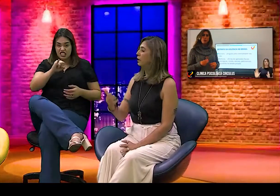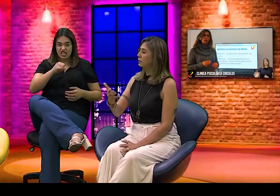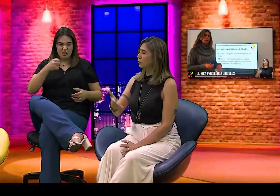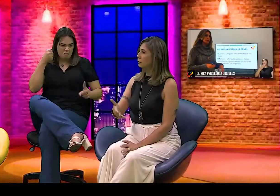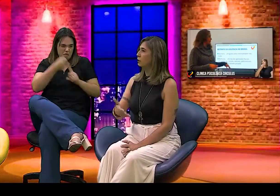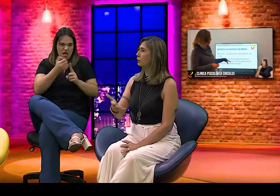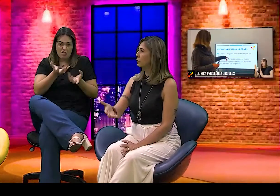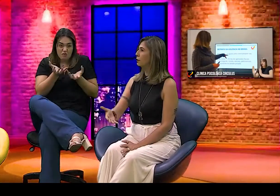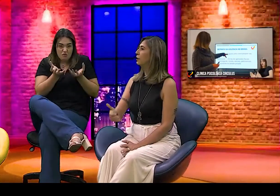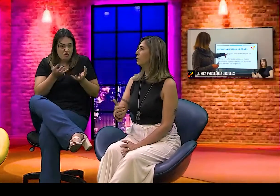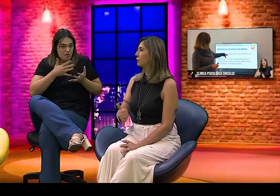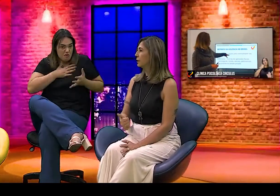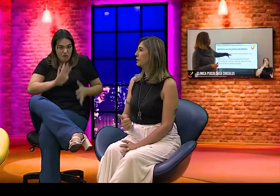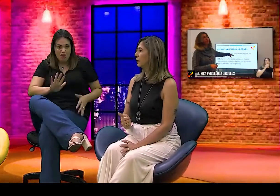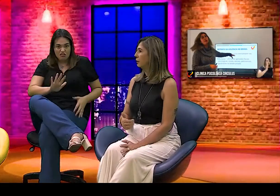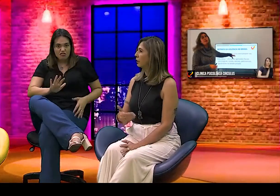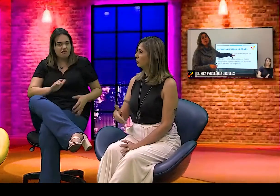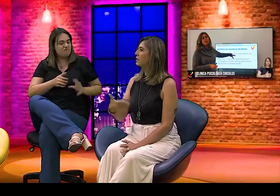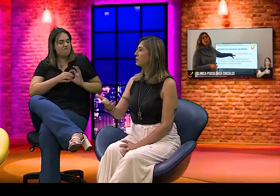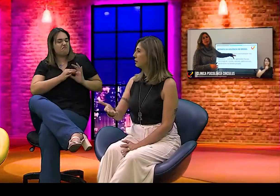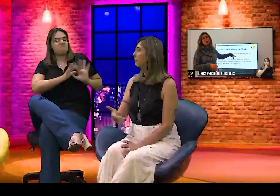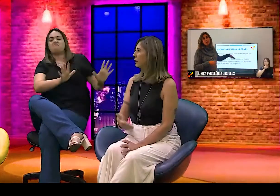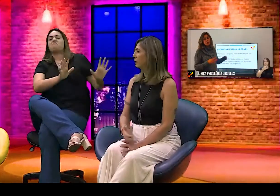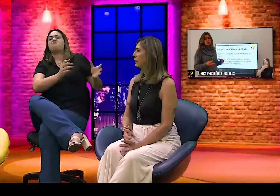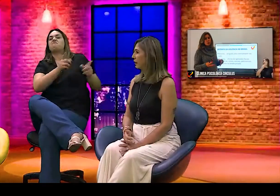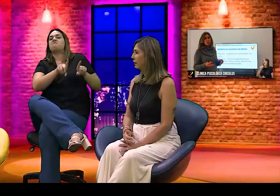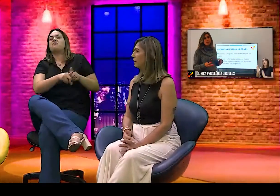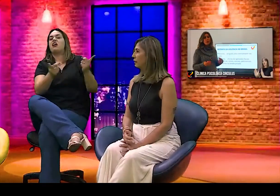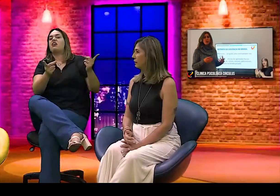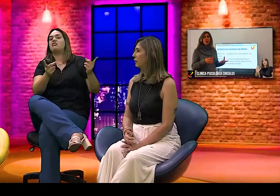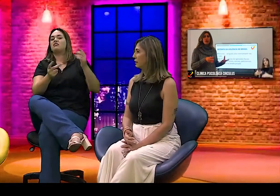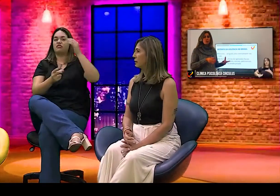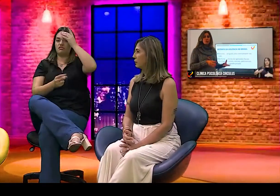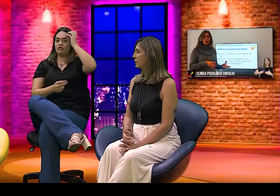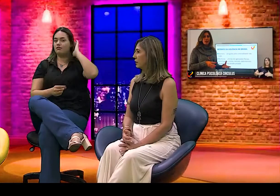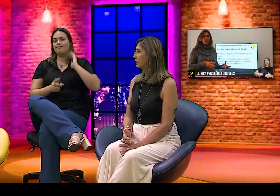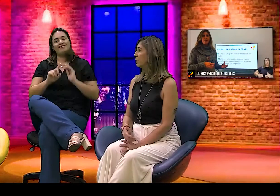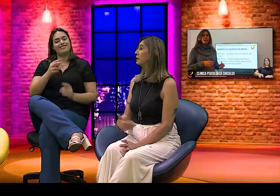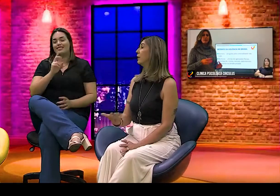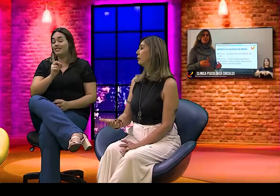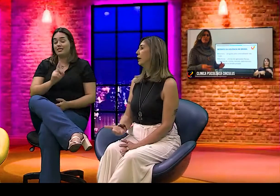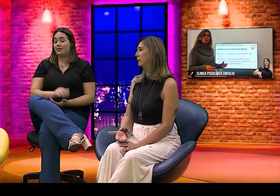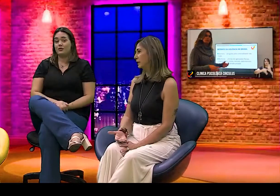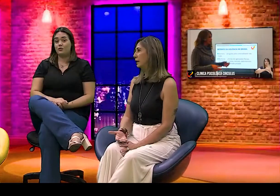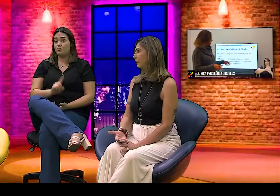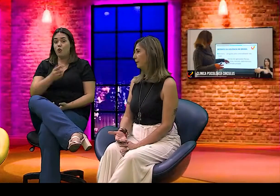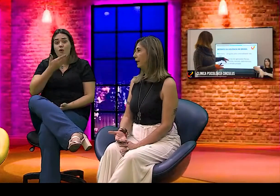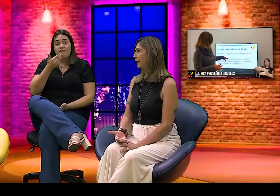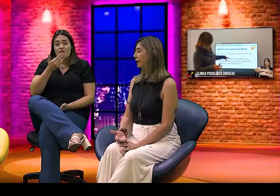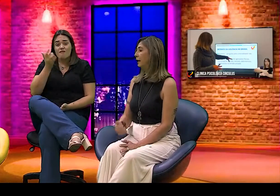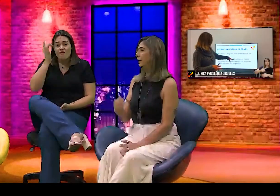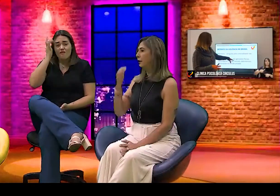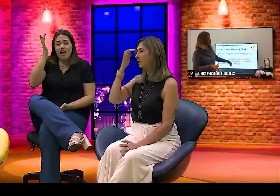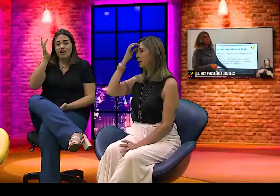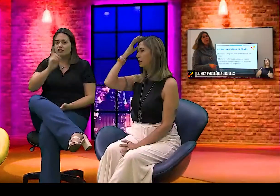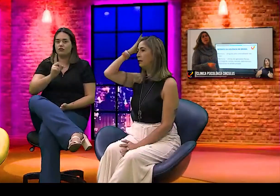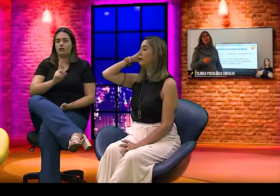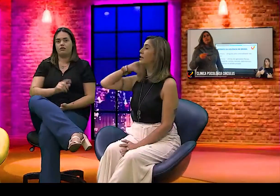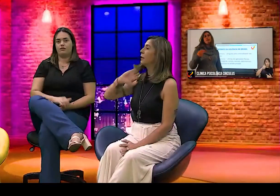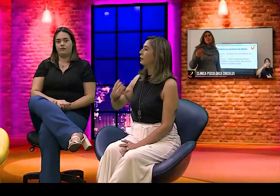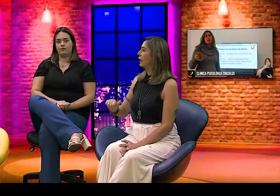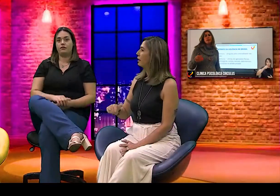relacionamento. Se o sujeito que usa substância química não quisesse, ele também largaria dessa substância, mas não é tão fácil assim, né? Então,